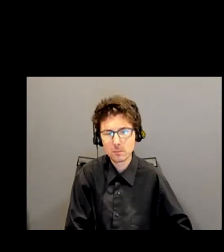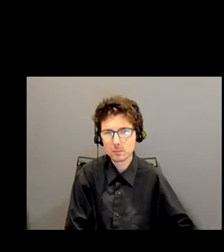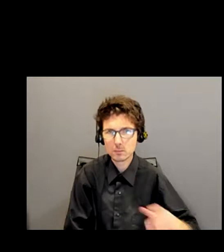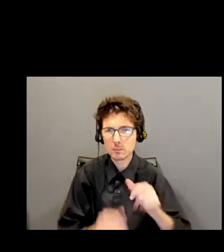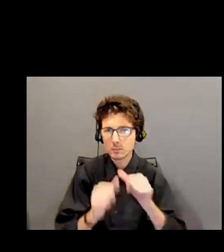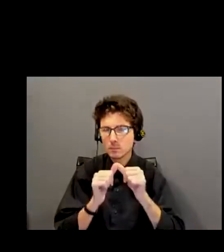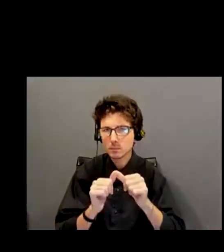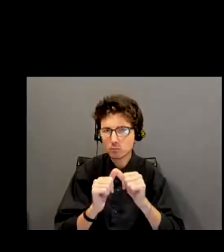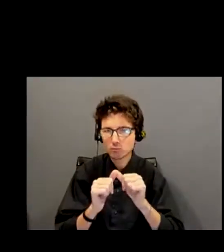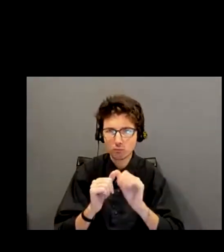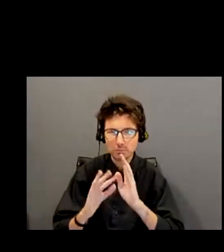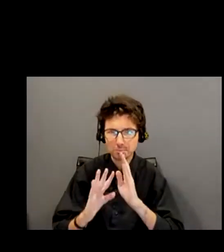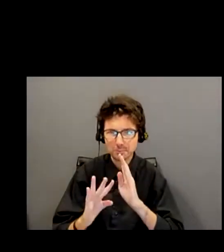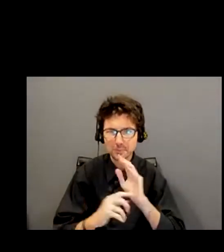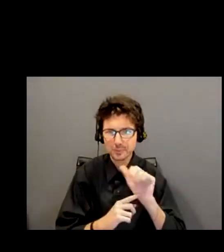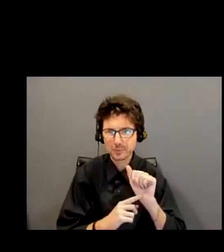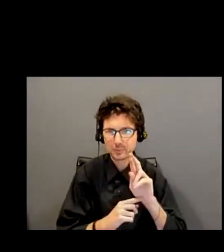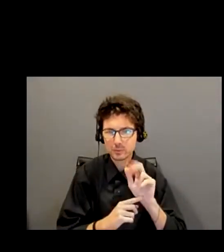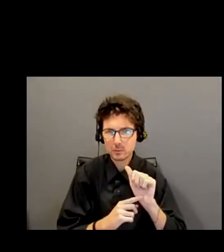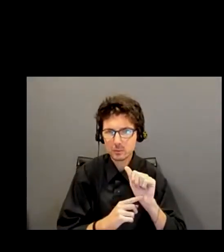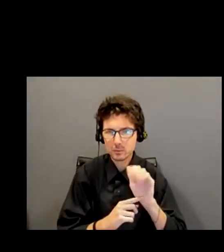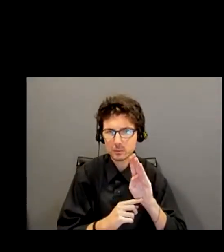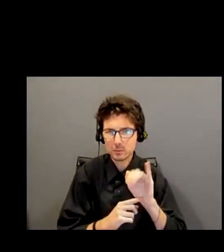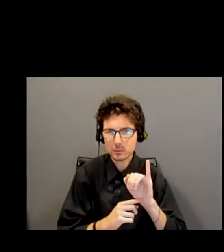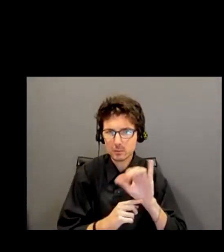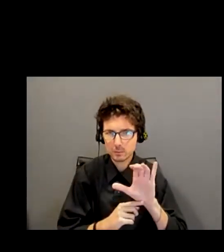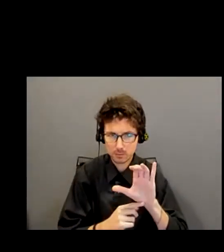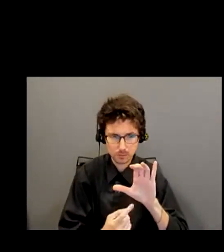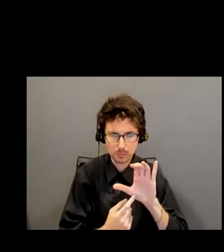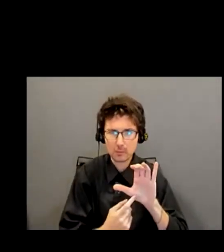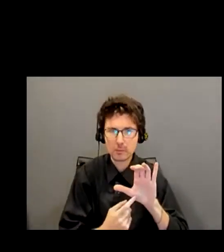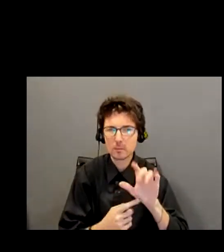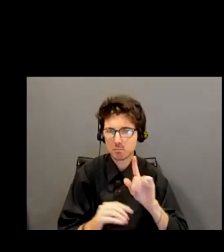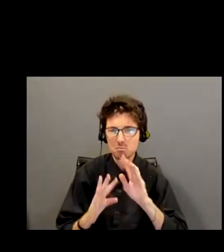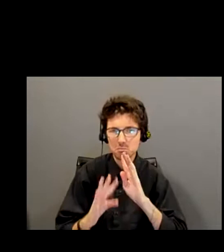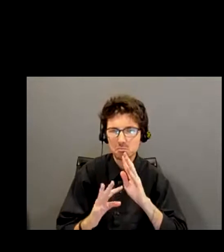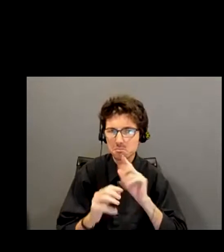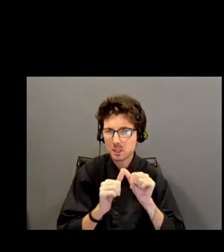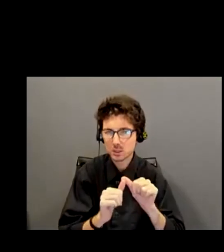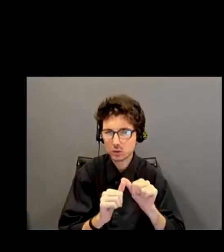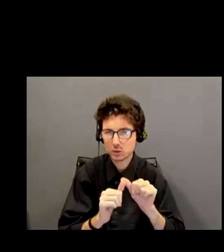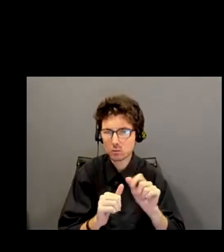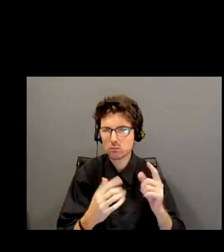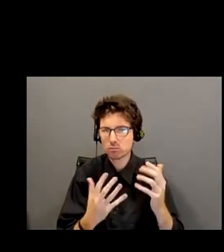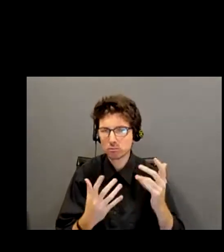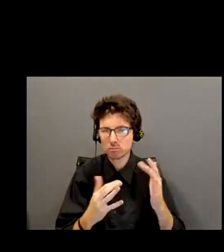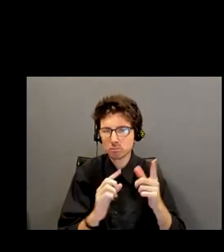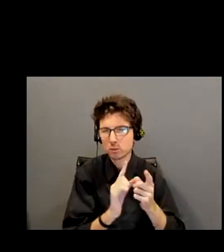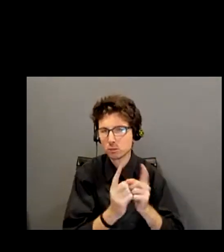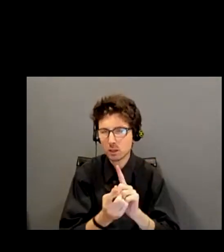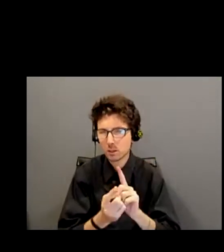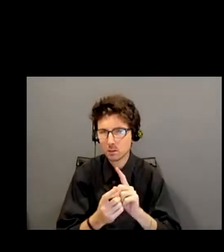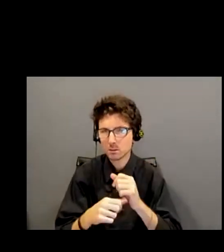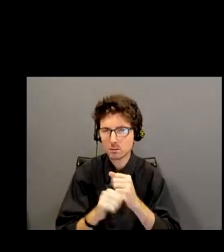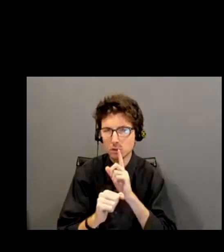ويتحدثون ويعدون الطعام بأنفسهم، وكذلك يتجولون ويقومون بنشاطات مختلفة كالتسوق، الذهاب